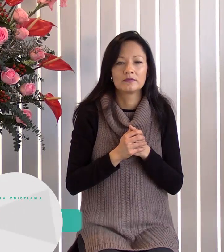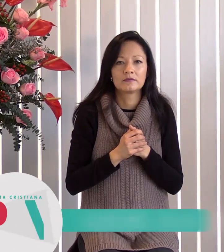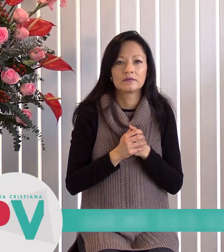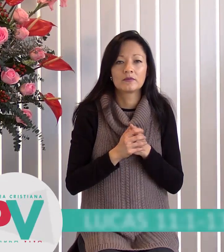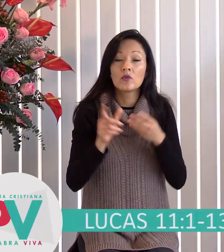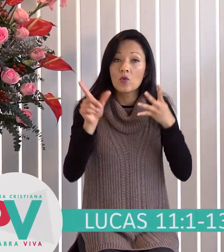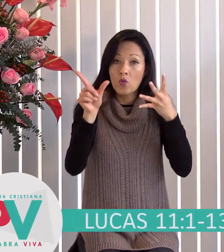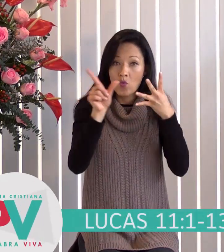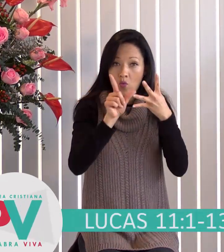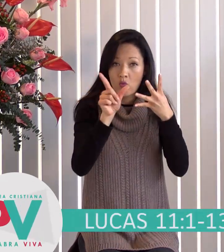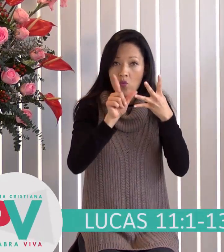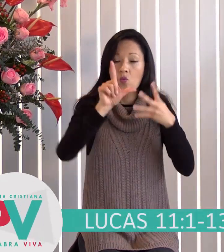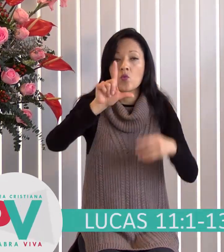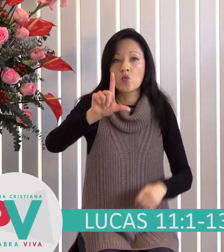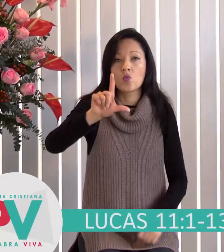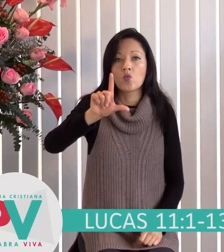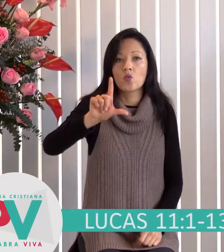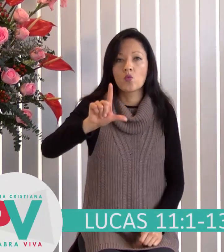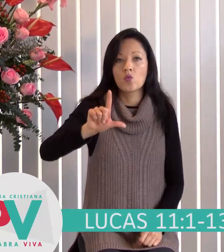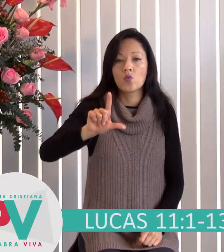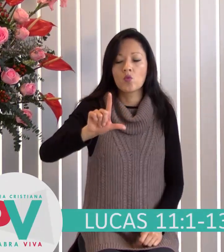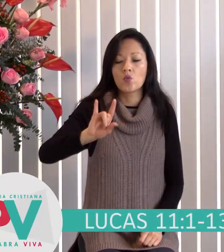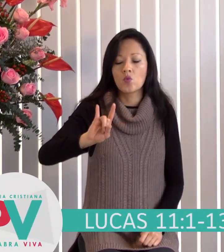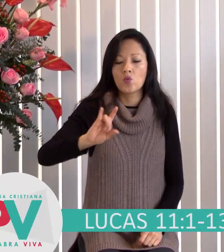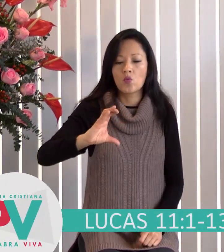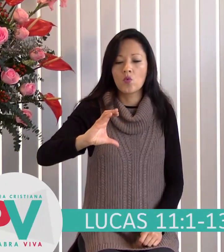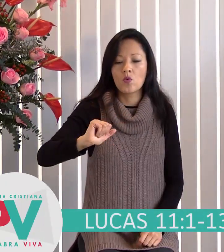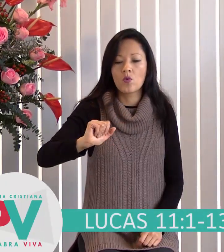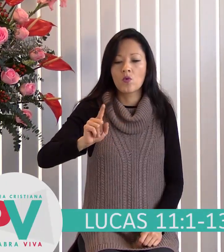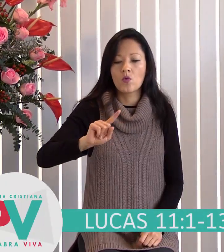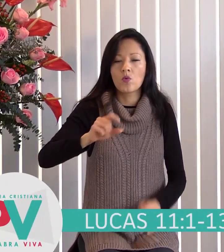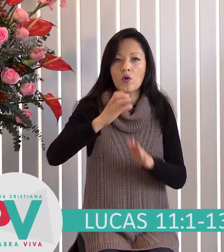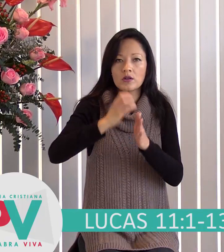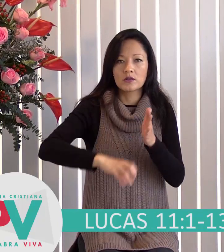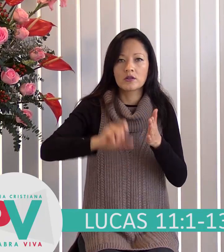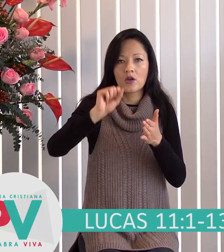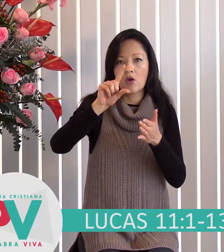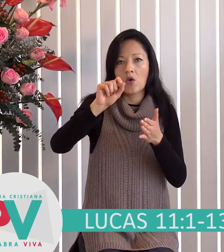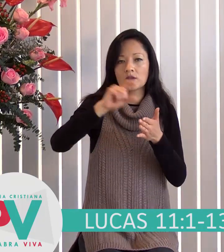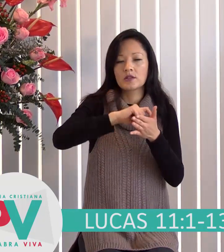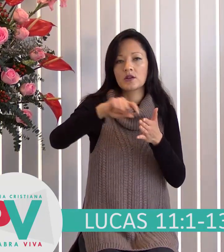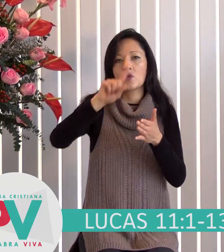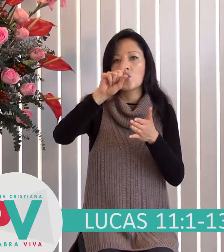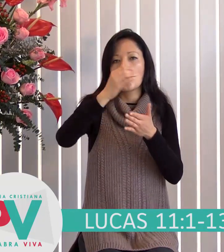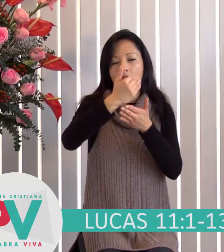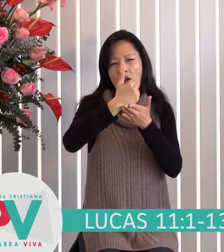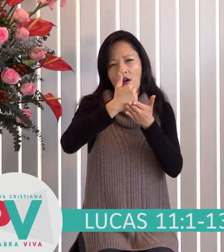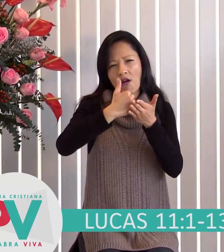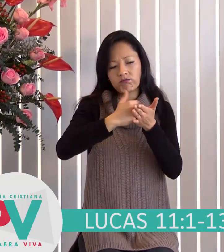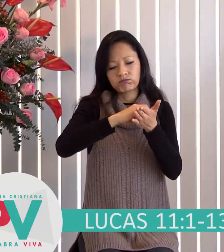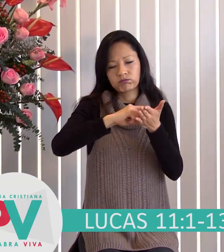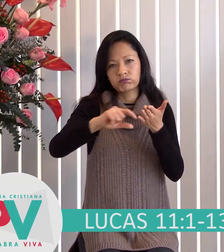Lucas capítulo 11, versículo 1 al 13.